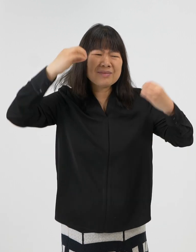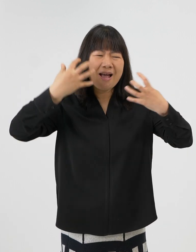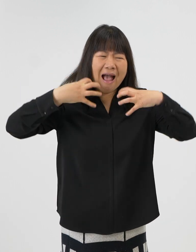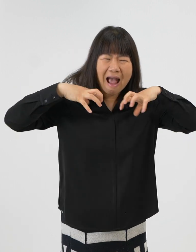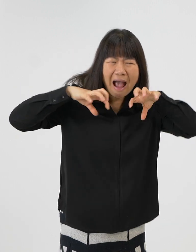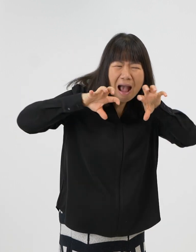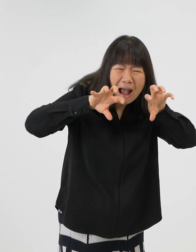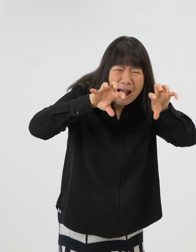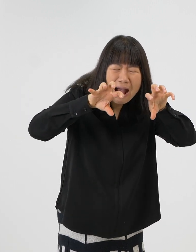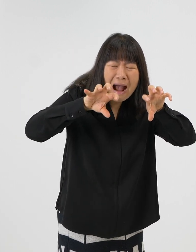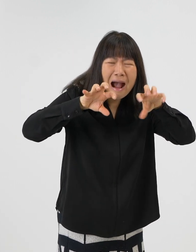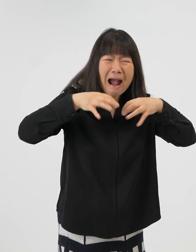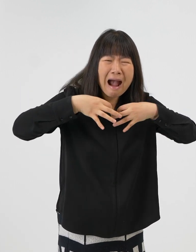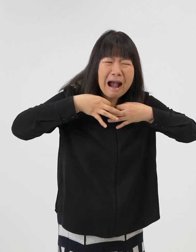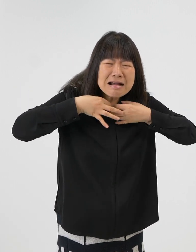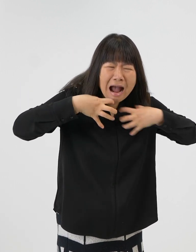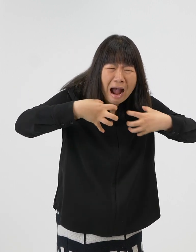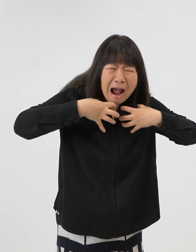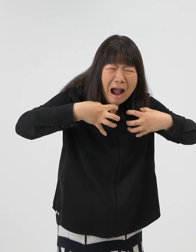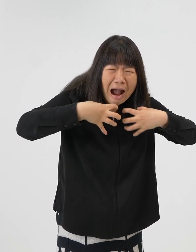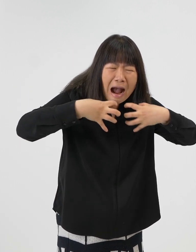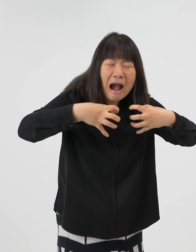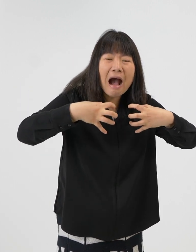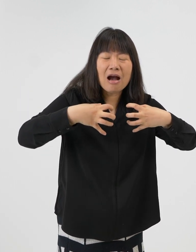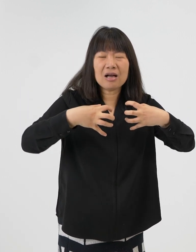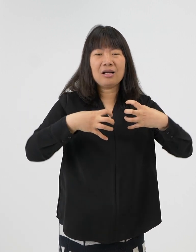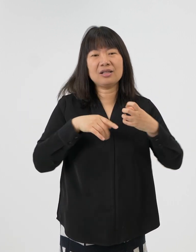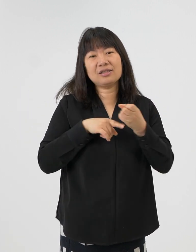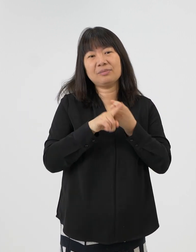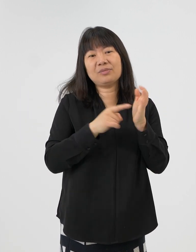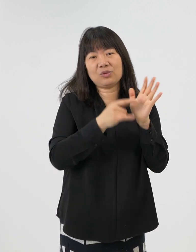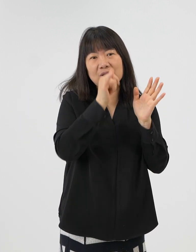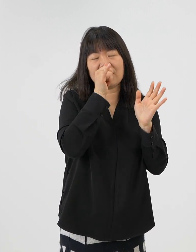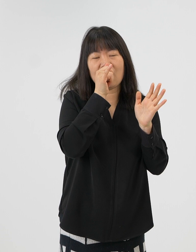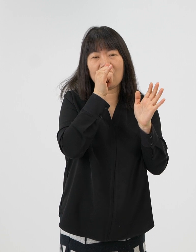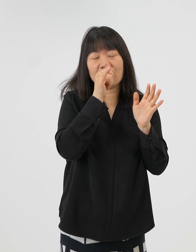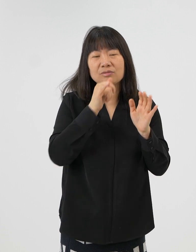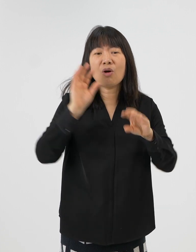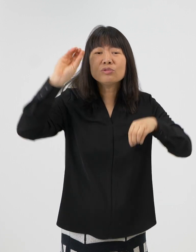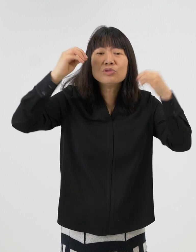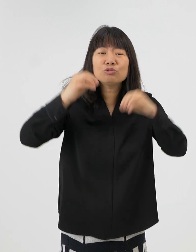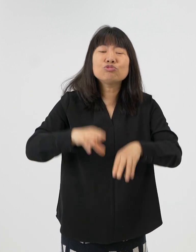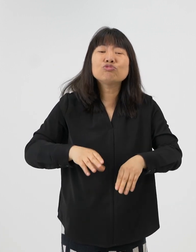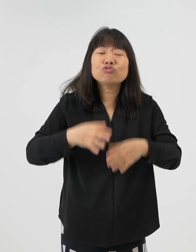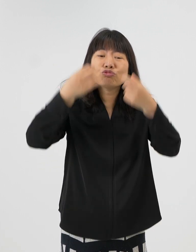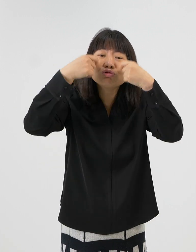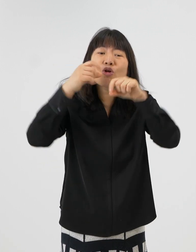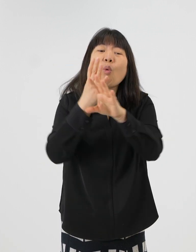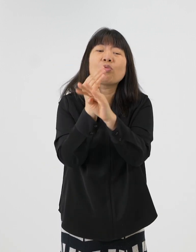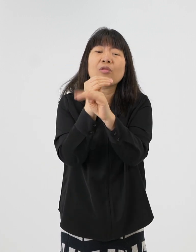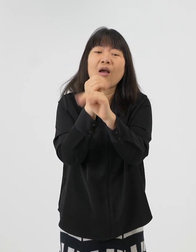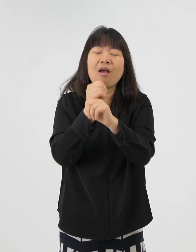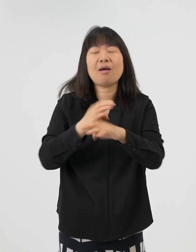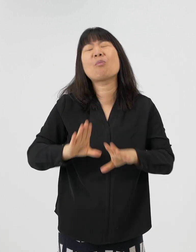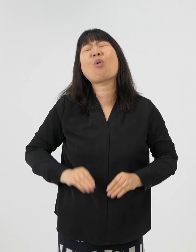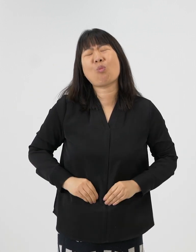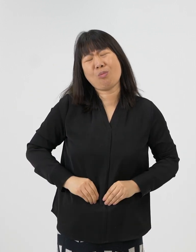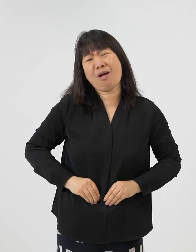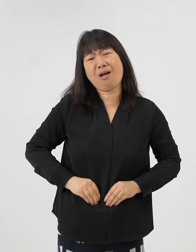이 말은 아시는 것처럼 짐승은 언제 울죠? 배가 고플 때 울어요. 배가